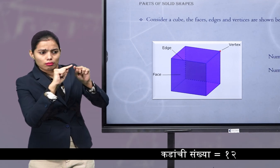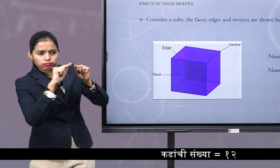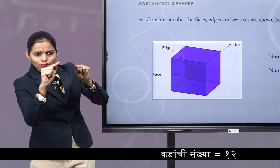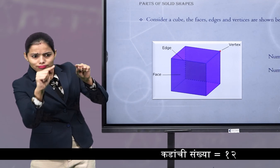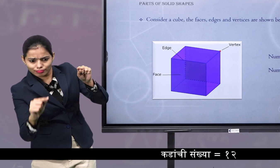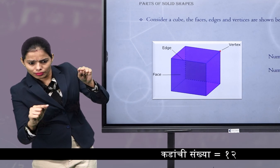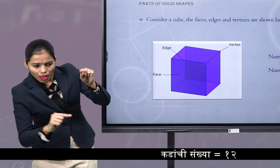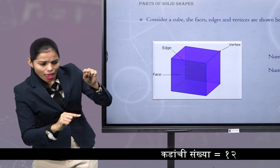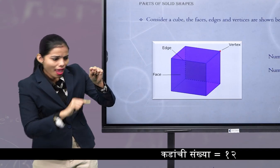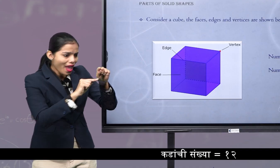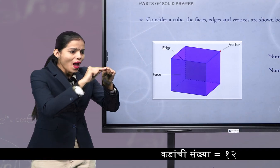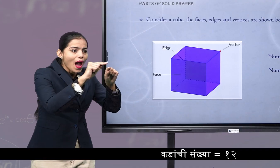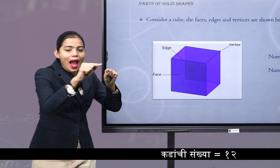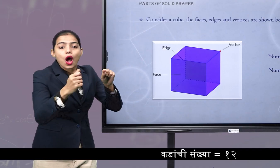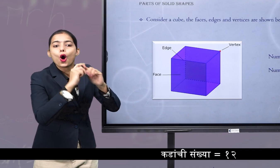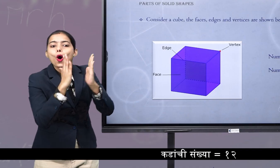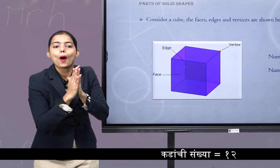कडांची संख्या 12,